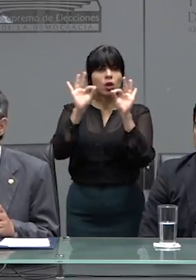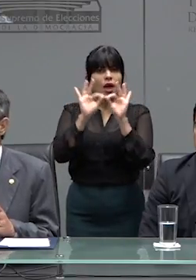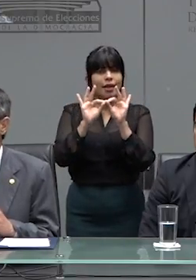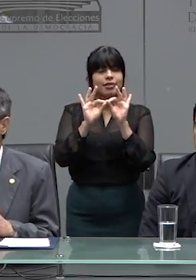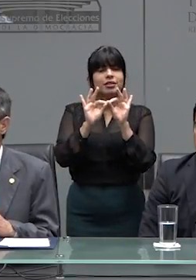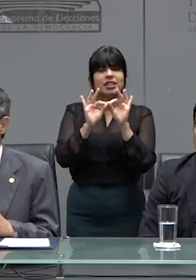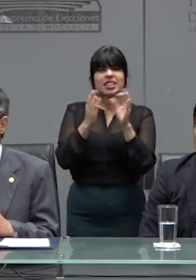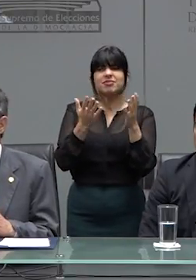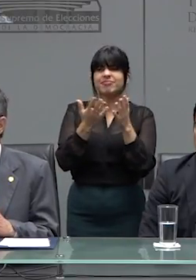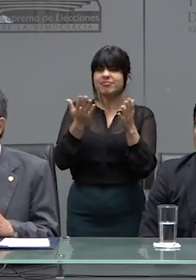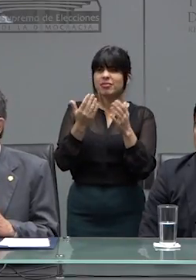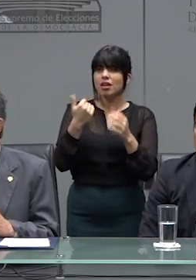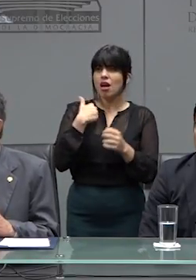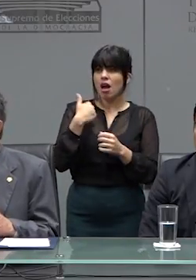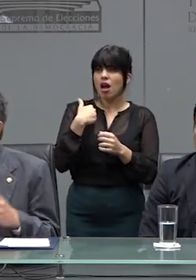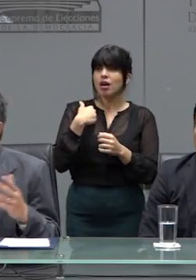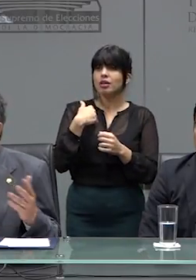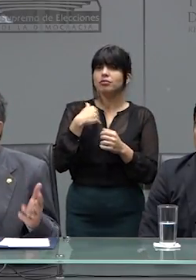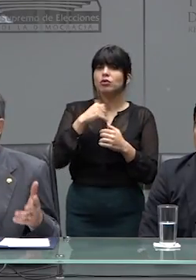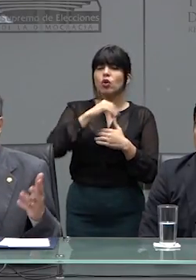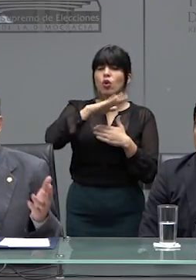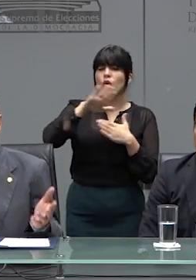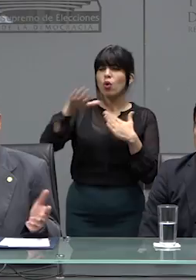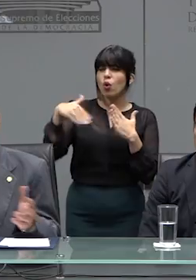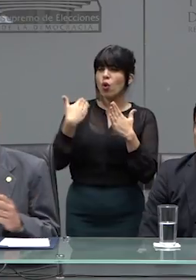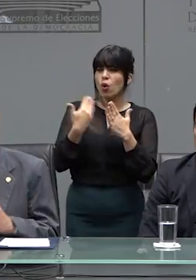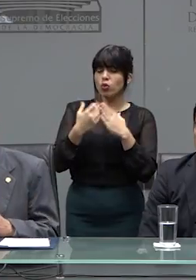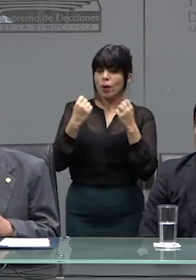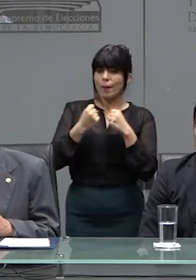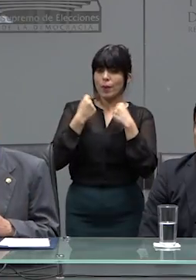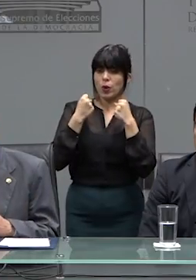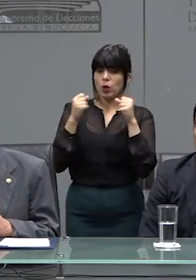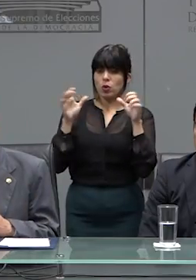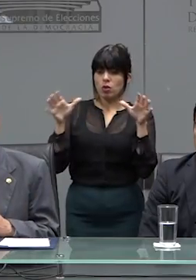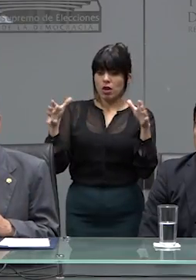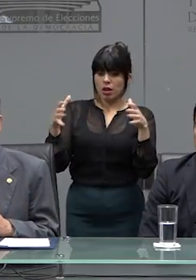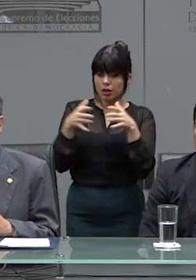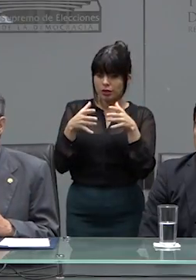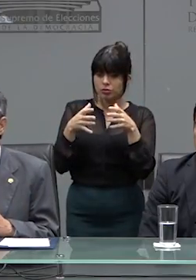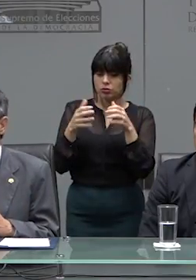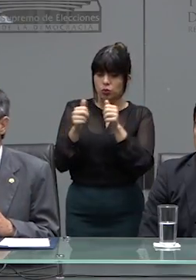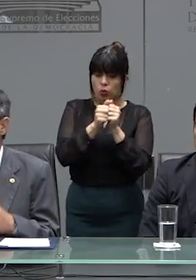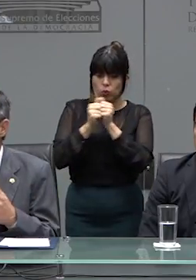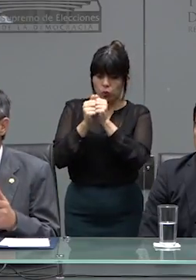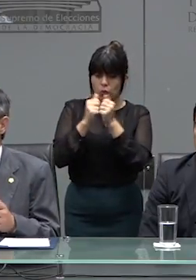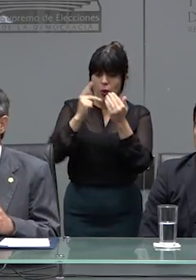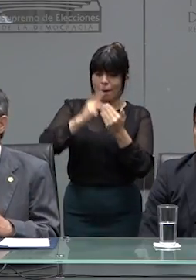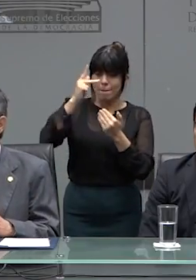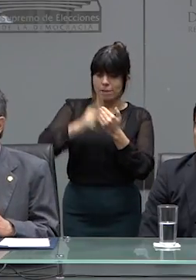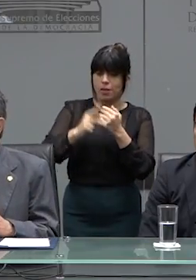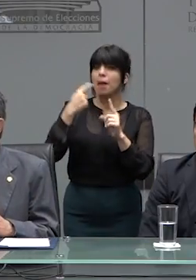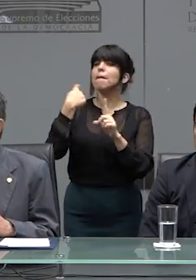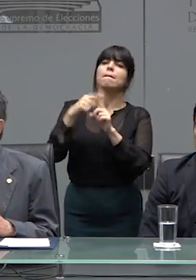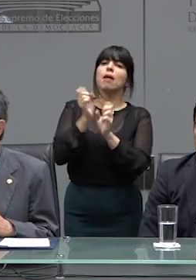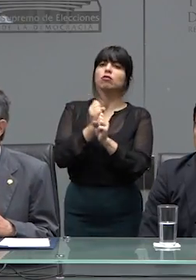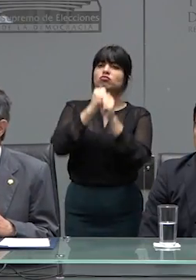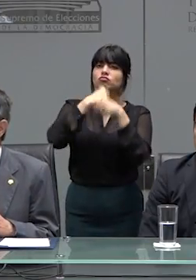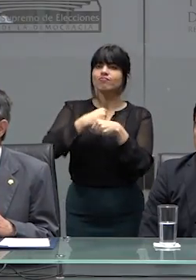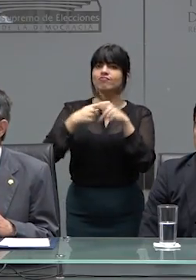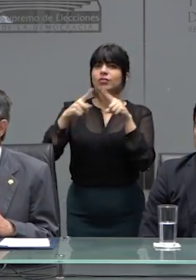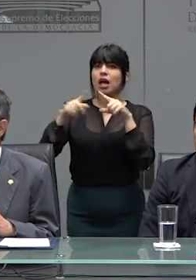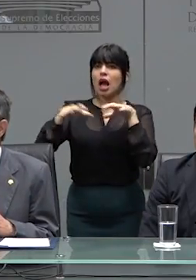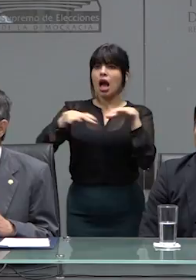la relevancia que tiene que todos nuestros poderes se incorporen a la planeación y a la ejecución de los